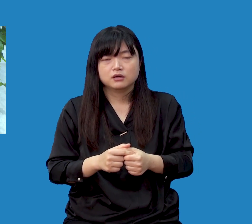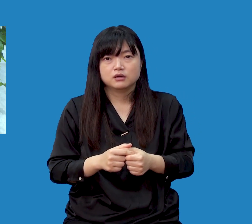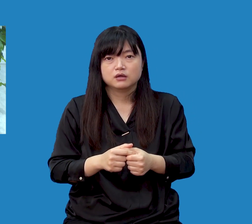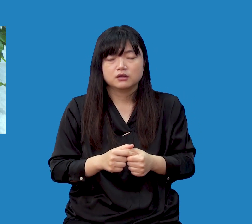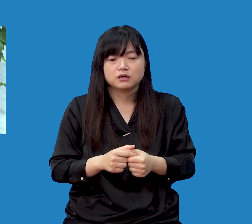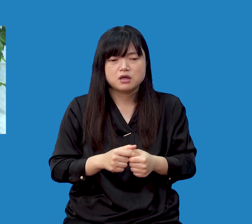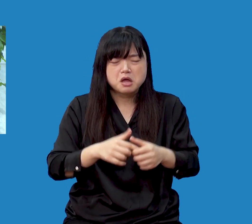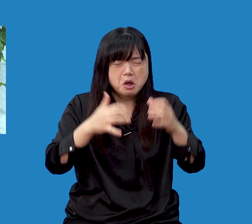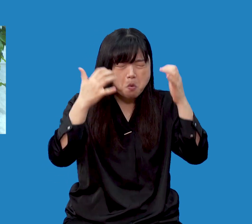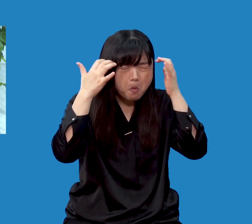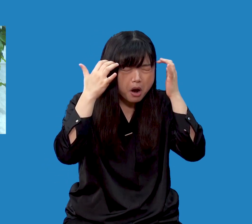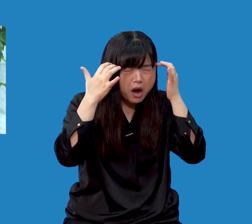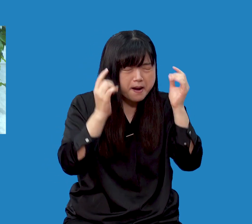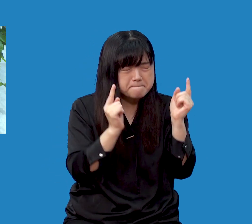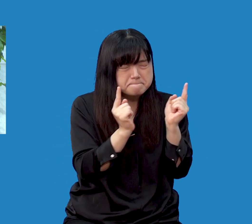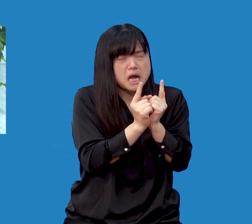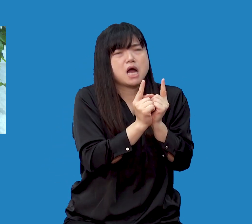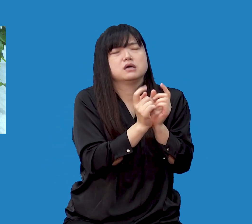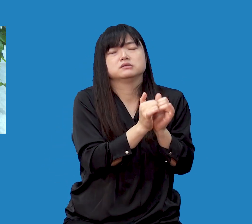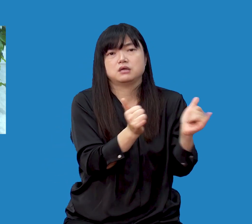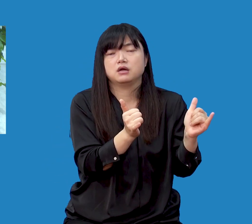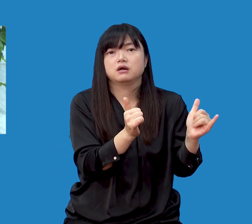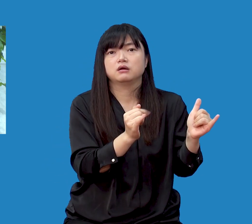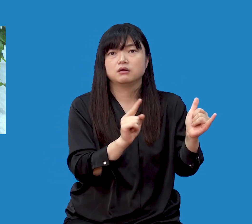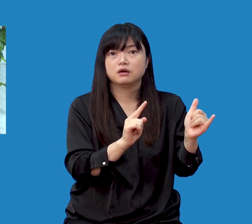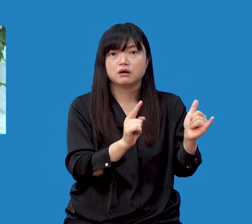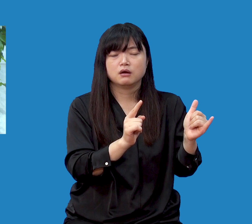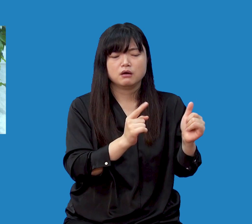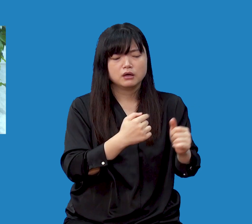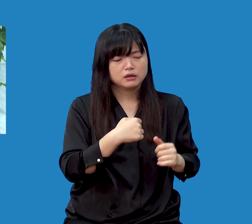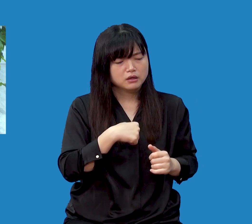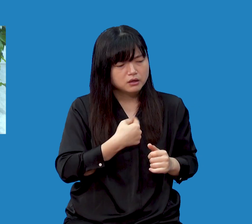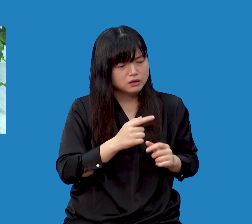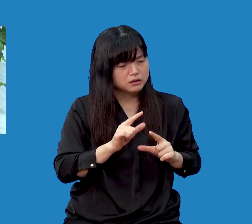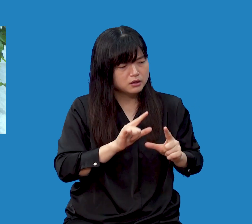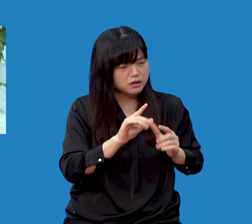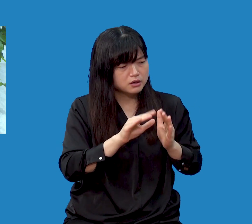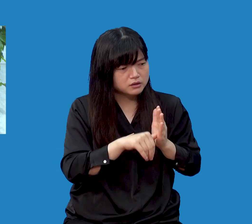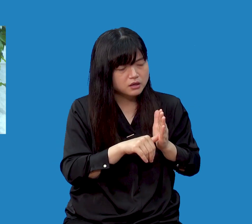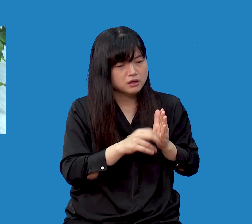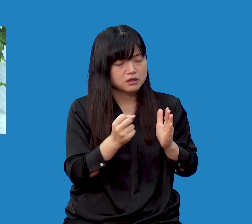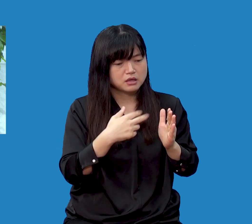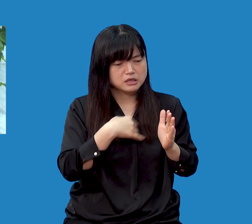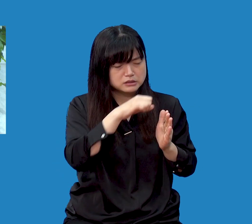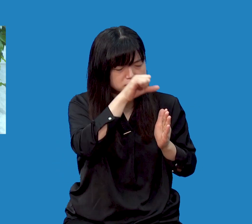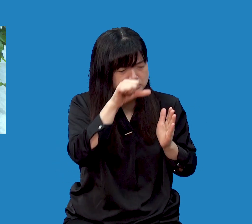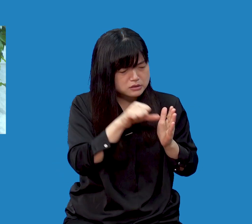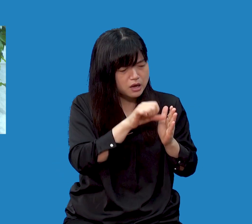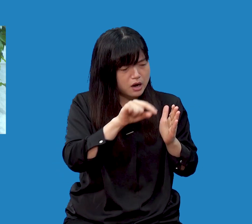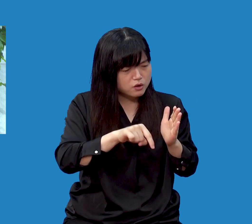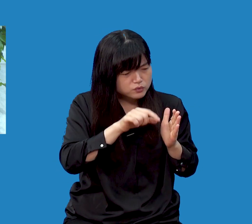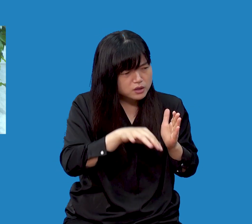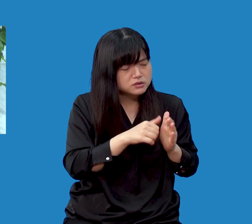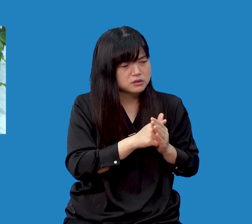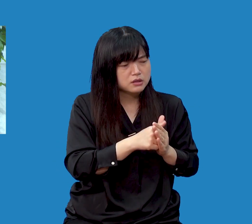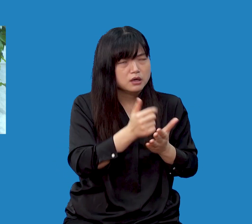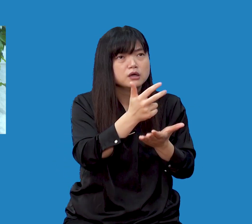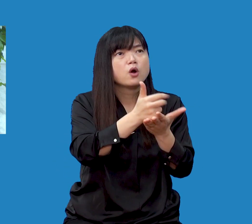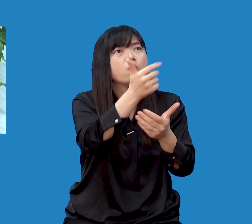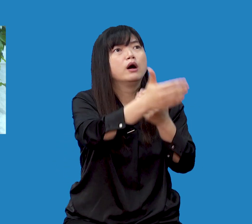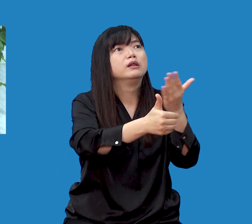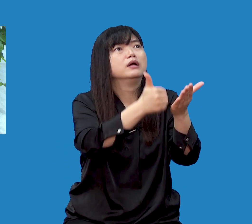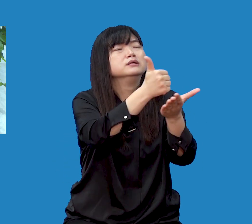막상 환난당한 자들은 자기 시대 속에, 자기의 인생 속에